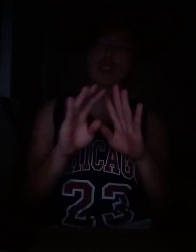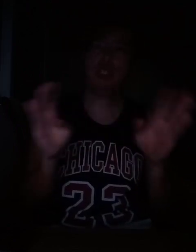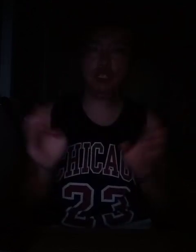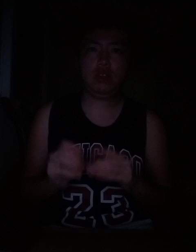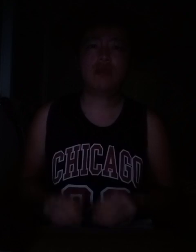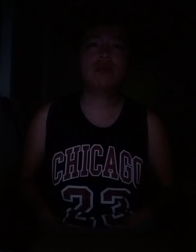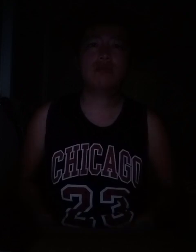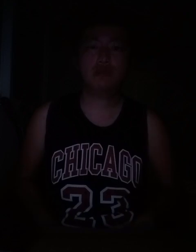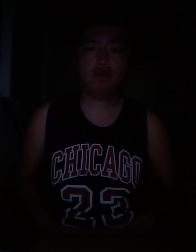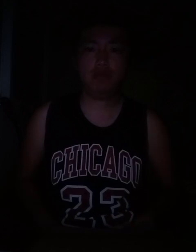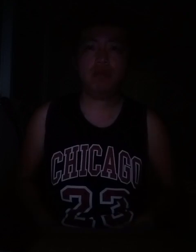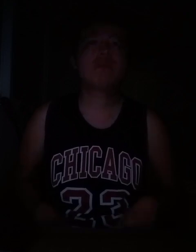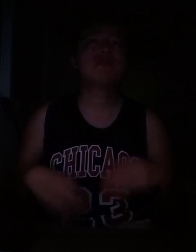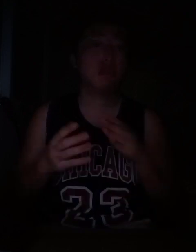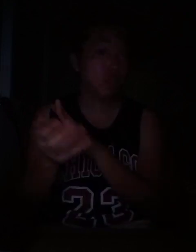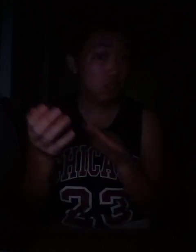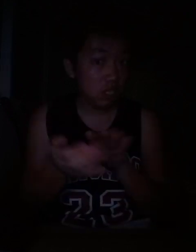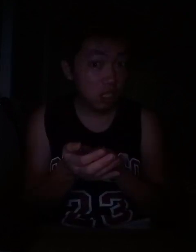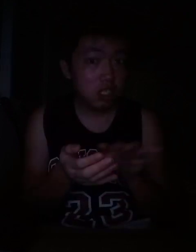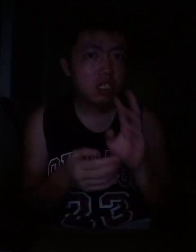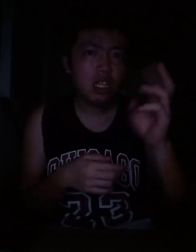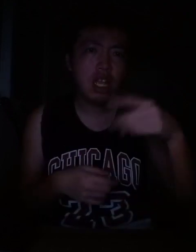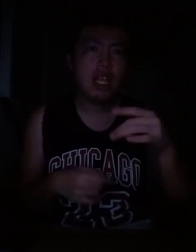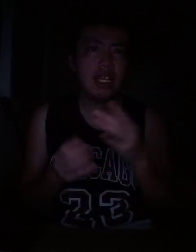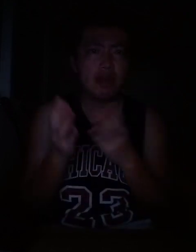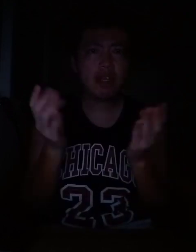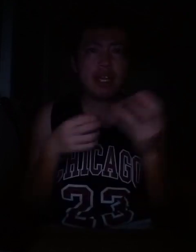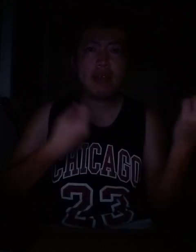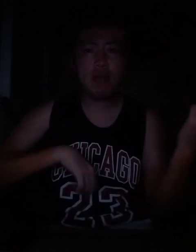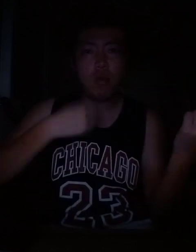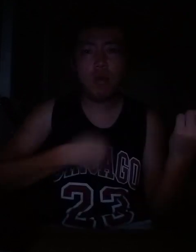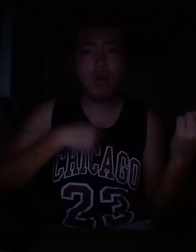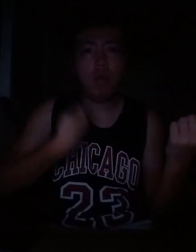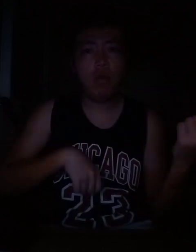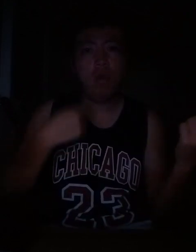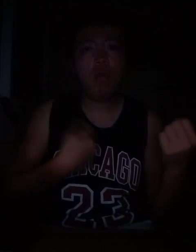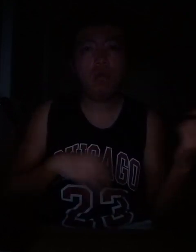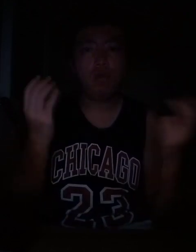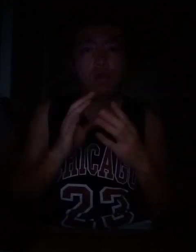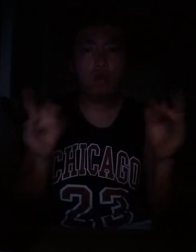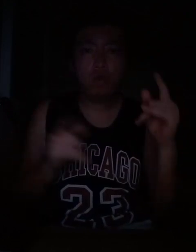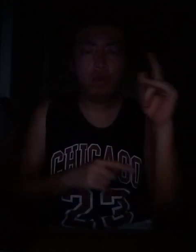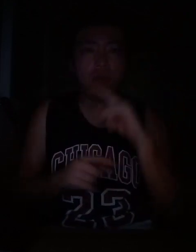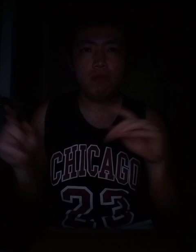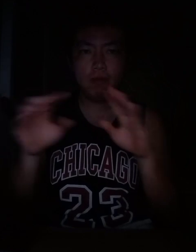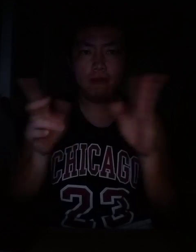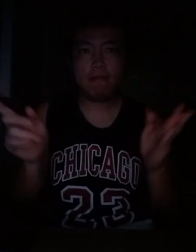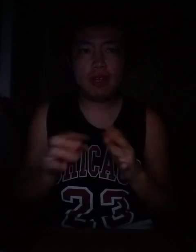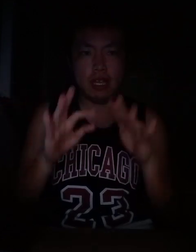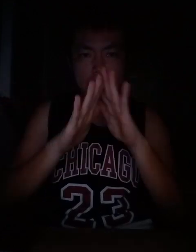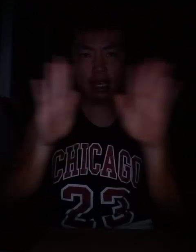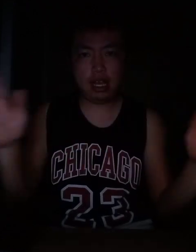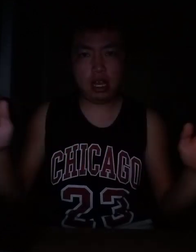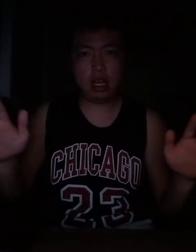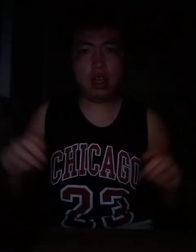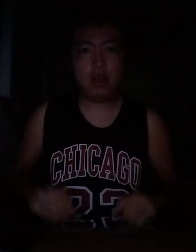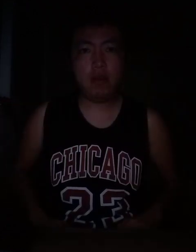지원됐습니다. 문체부는 내일 잼버리 K-팝 콘서트 출연진을 최종 확정해 발표합니다.